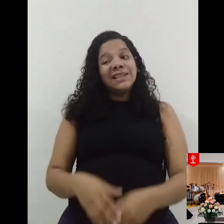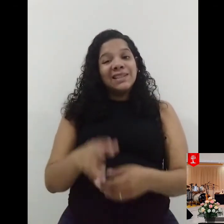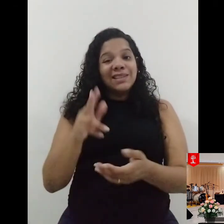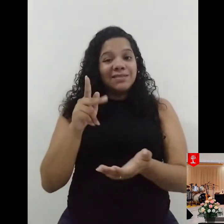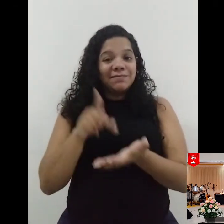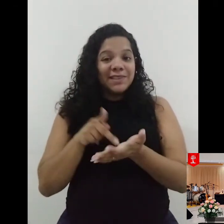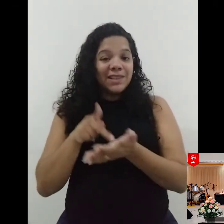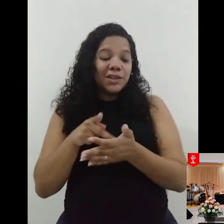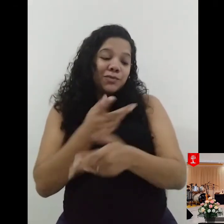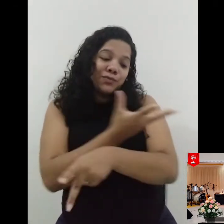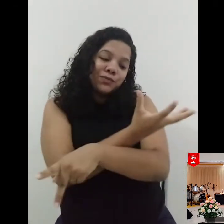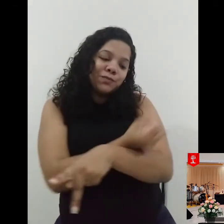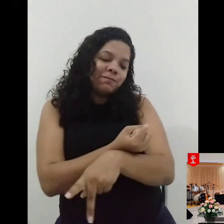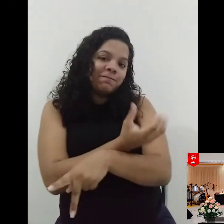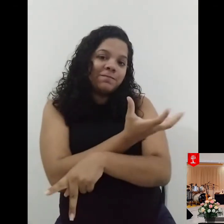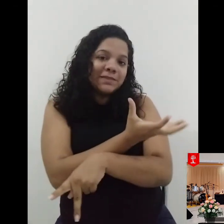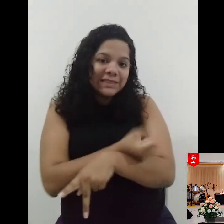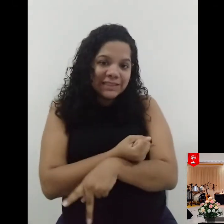e adúlteros.